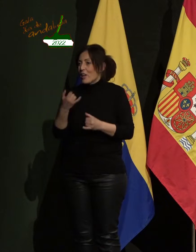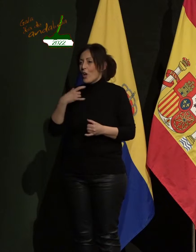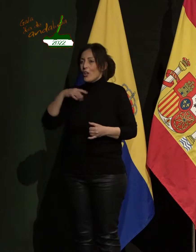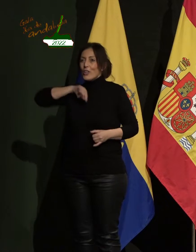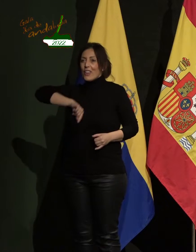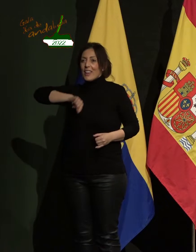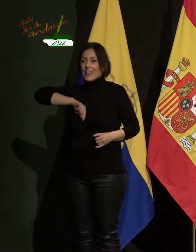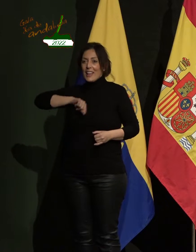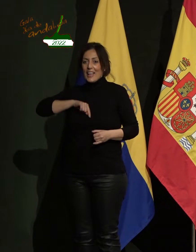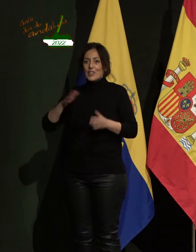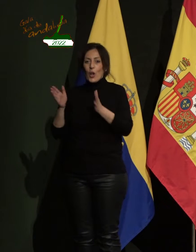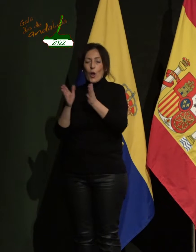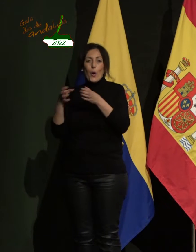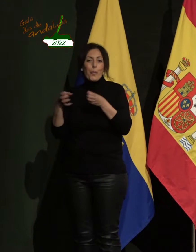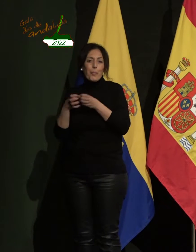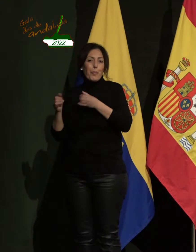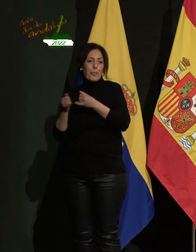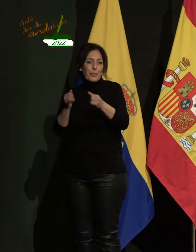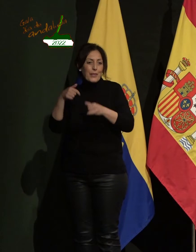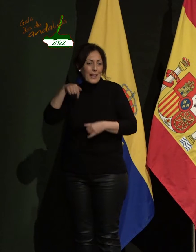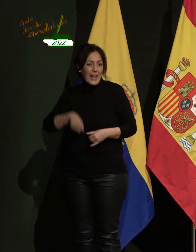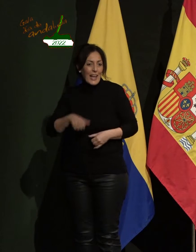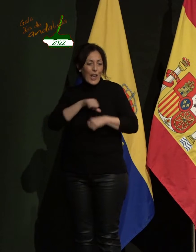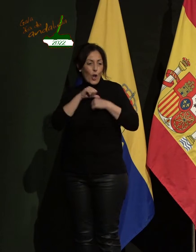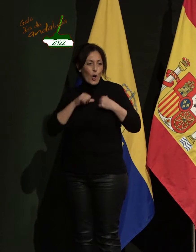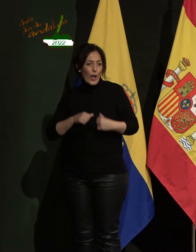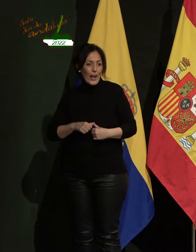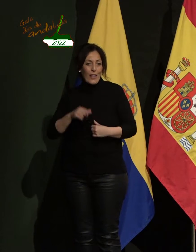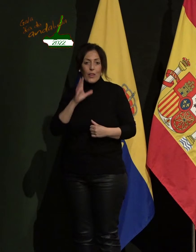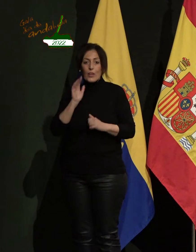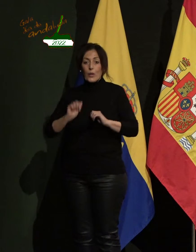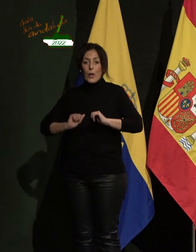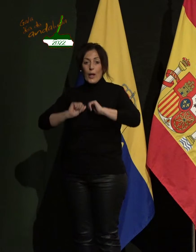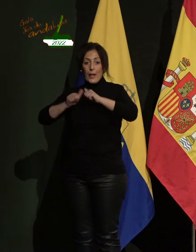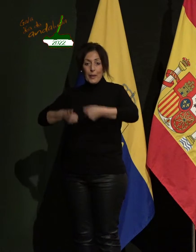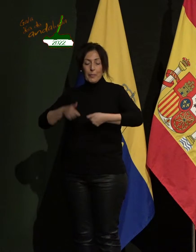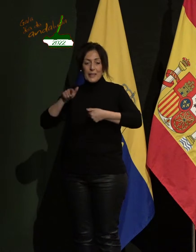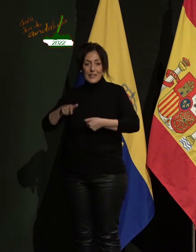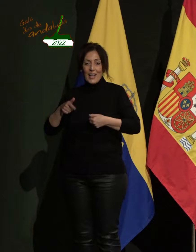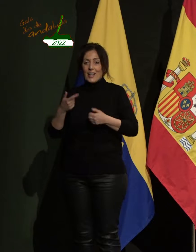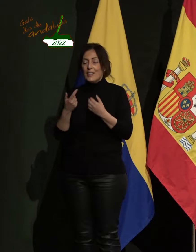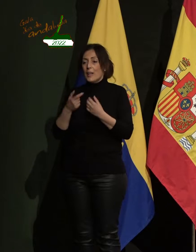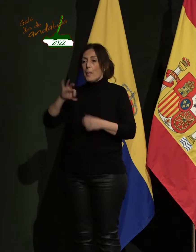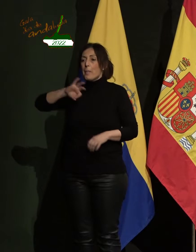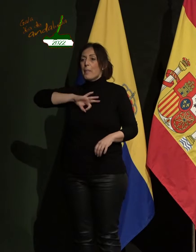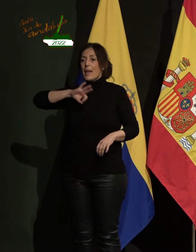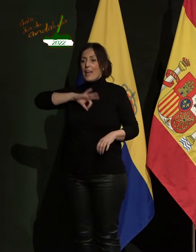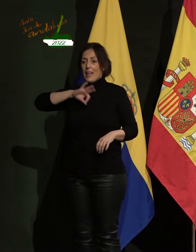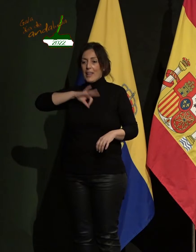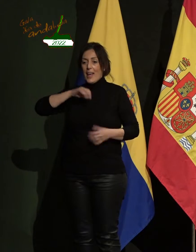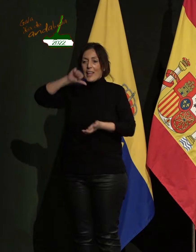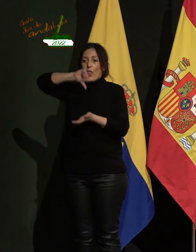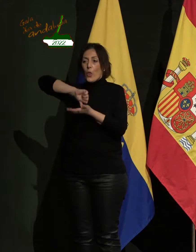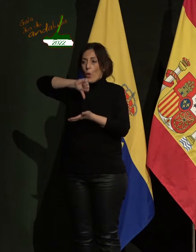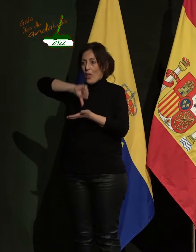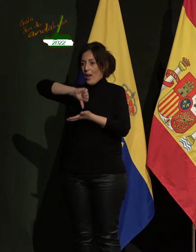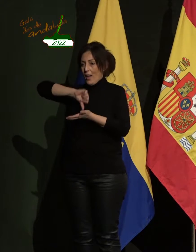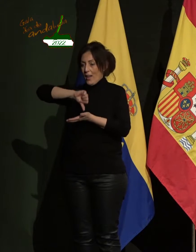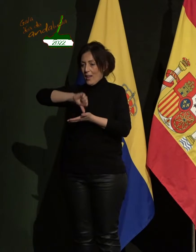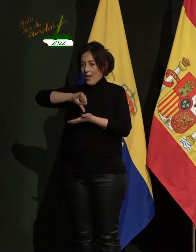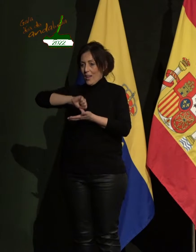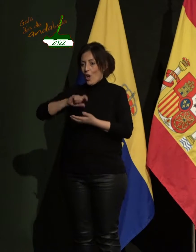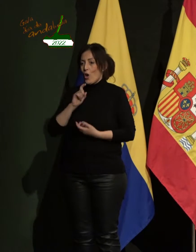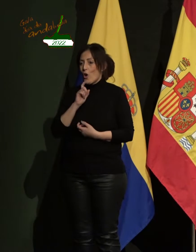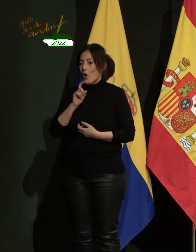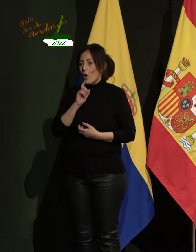sienten palmeños y palmeñas de corazón. Vamos a comenzar con el capítulo de entrega de las medallas de la ciudad, y lo vamos a